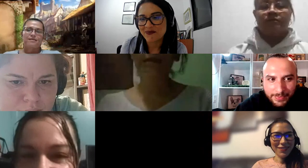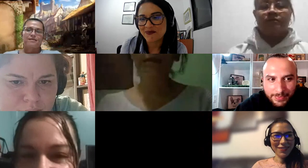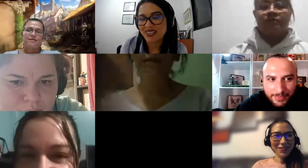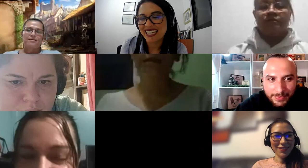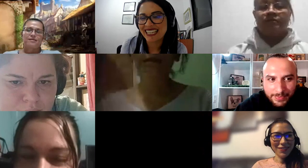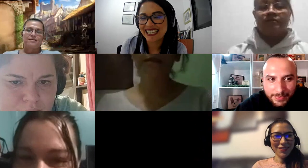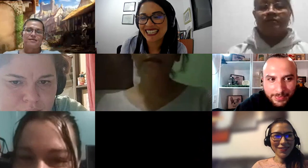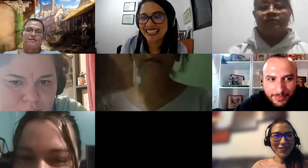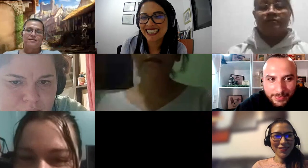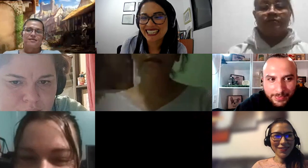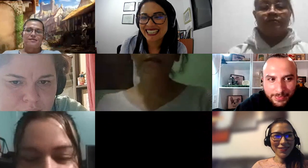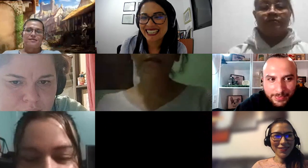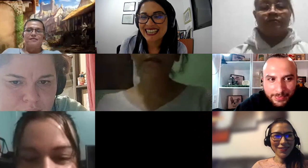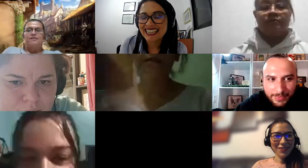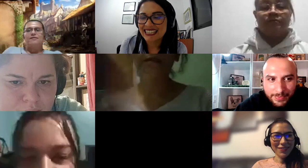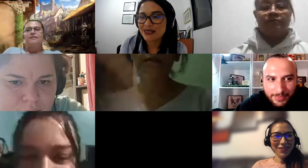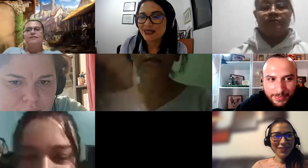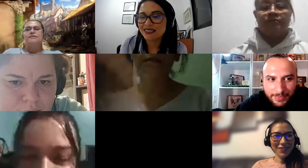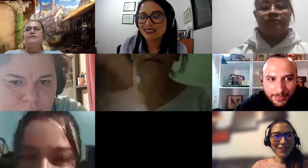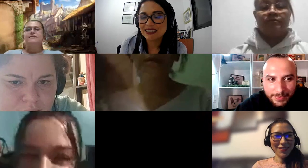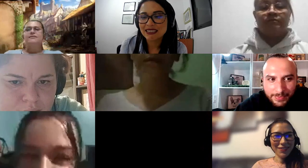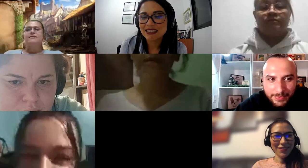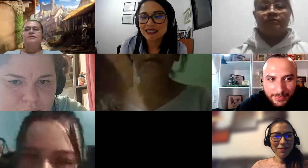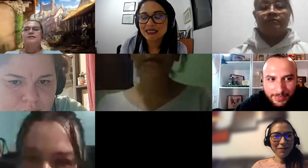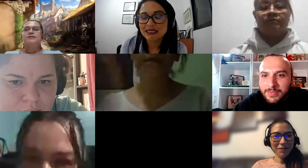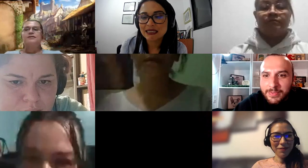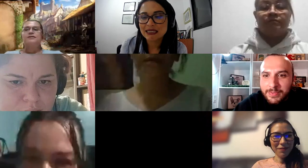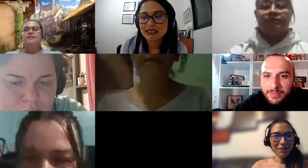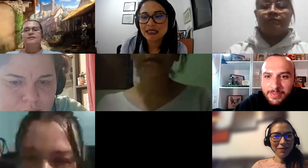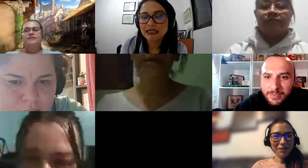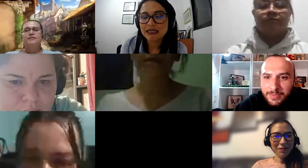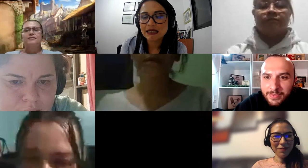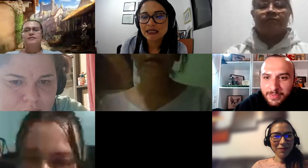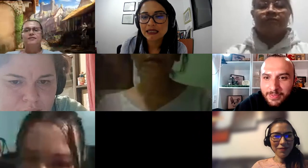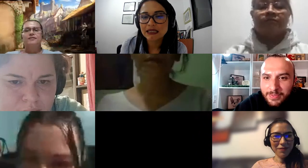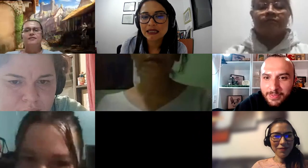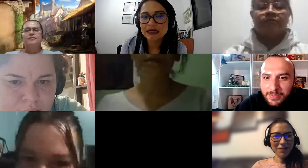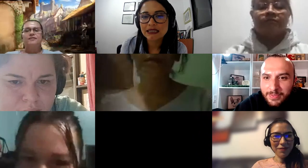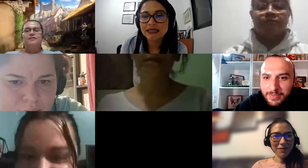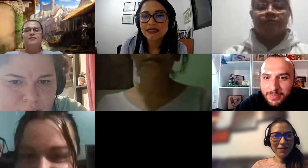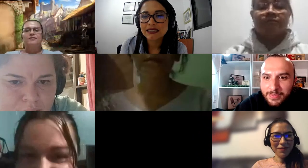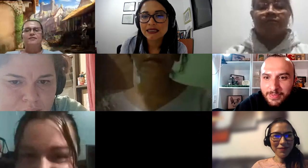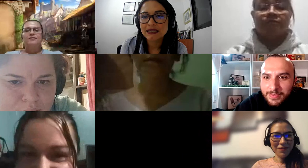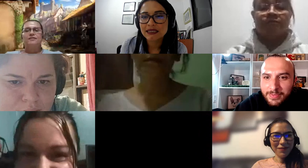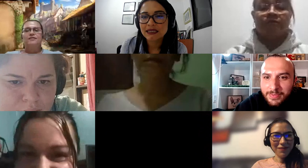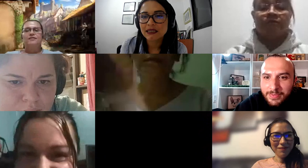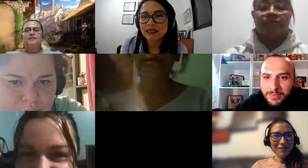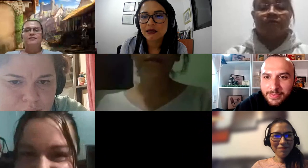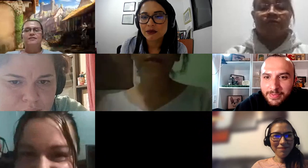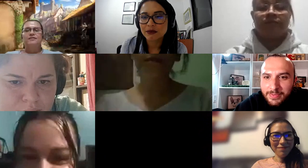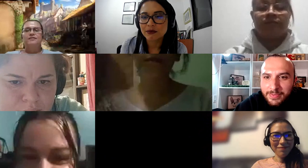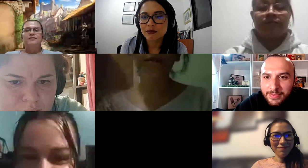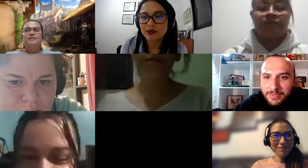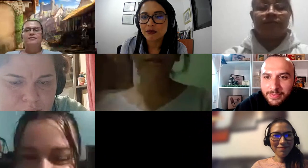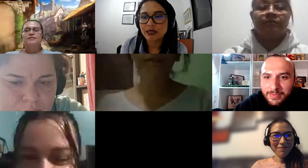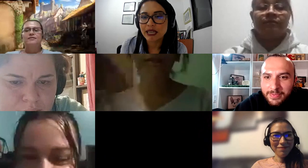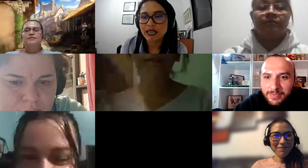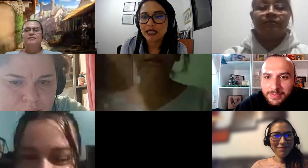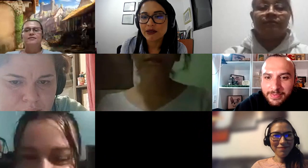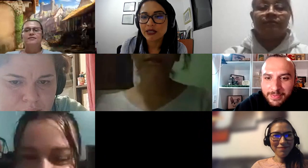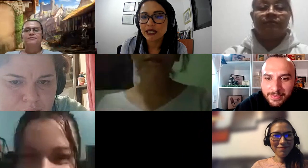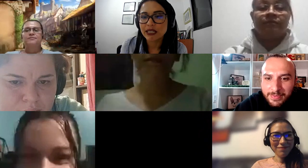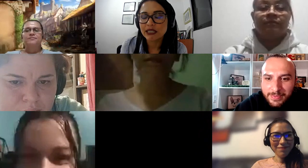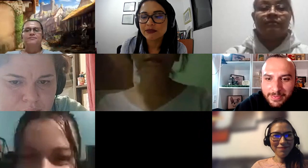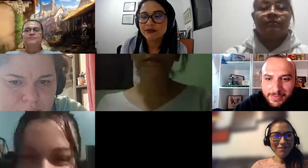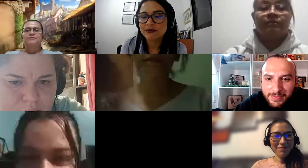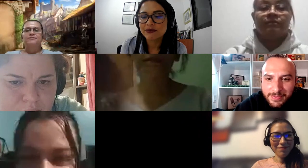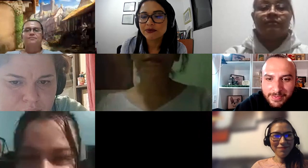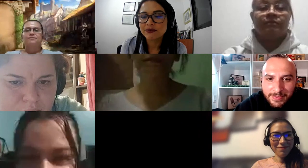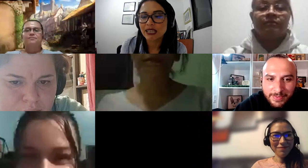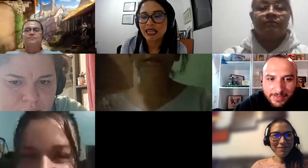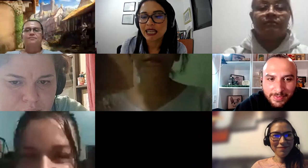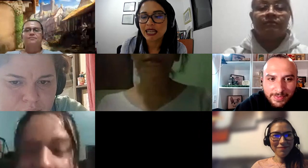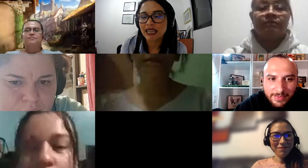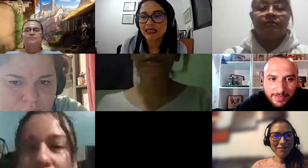veo. Sale como Ian, pero mi nombre es Carolina. Muy bien, Carolina. Adelante.